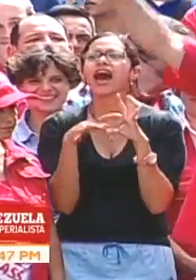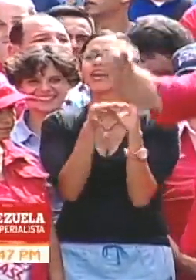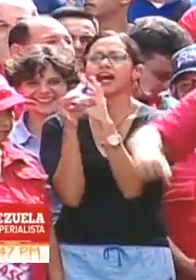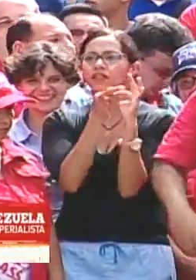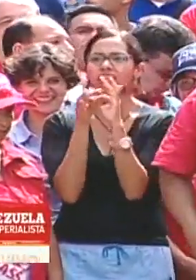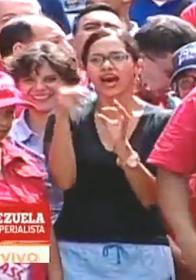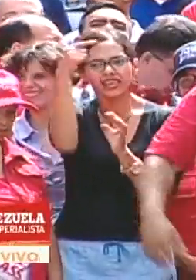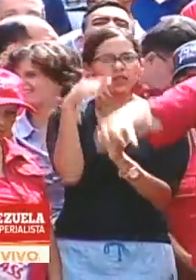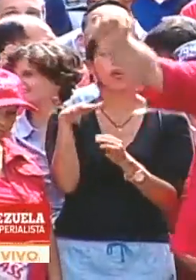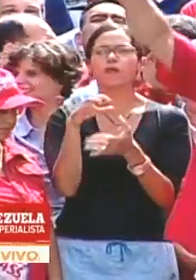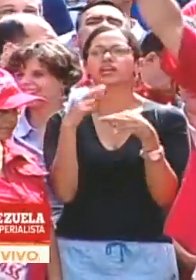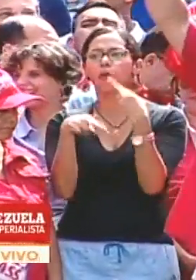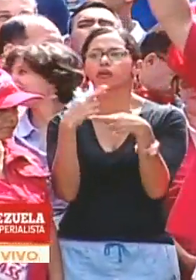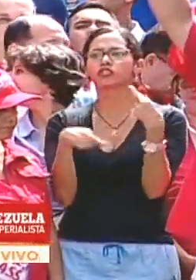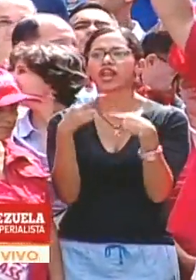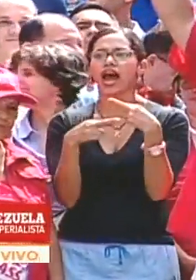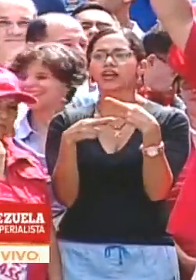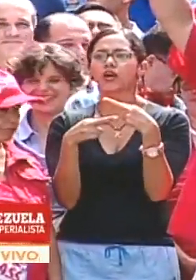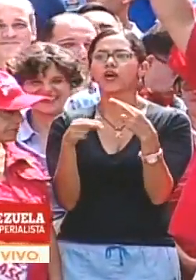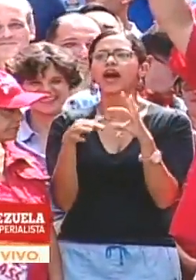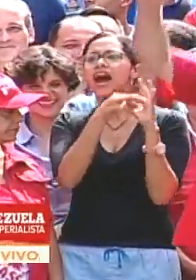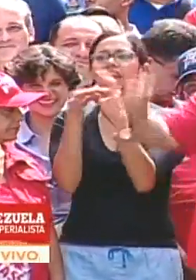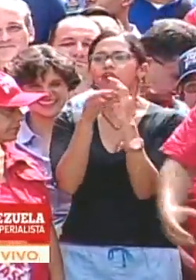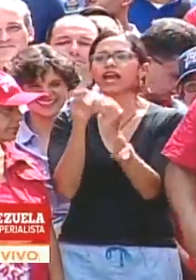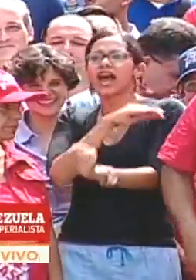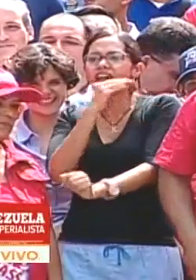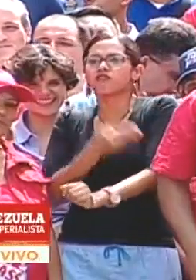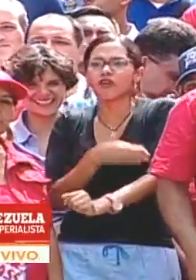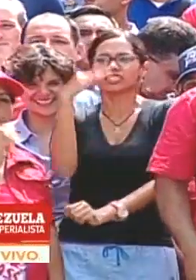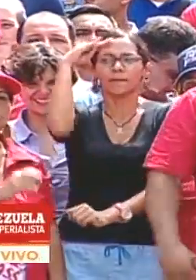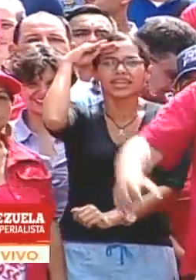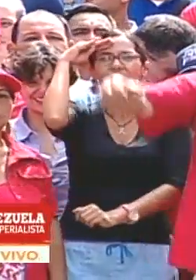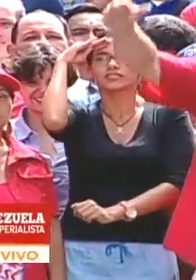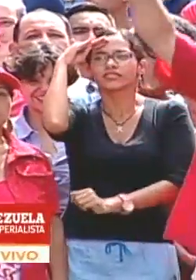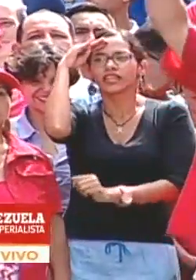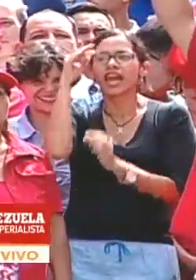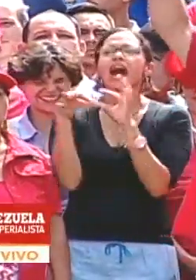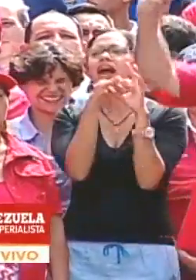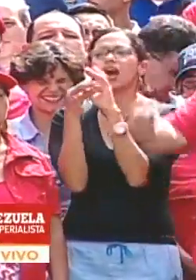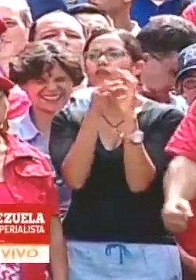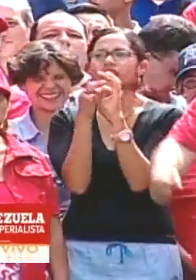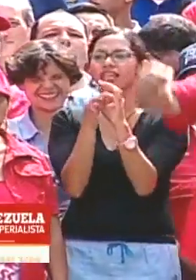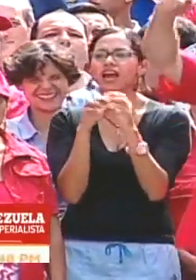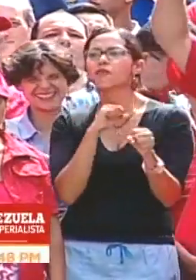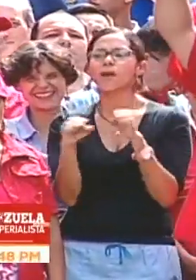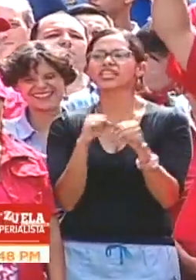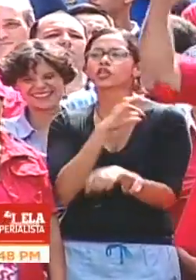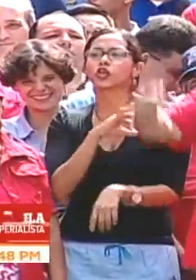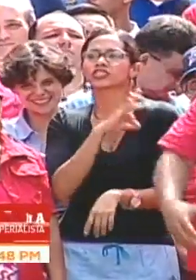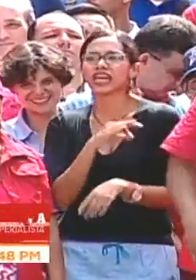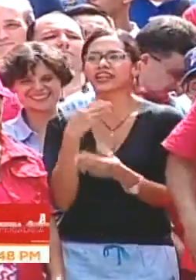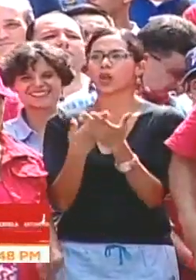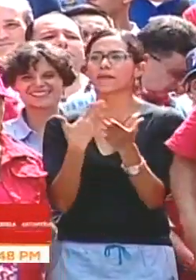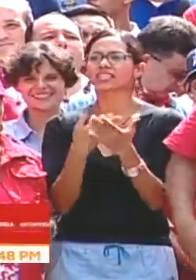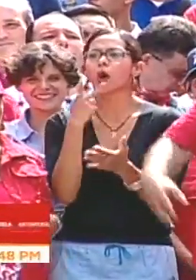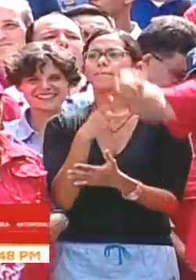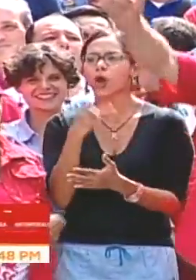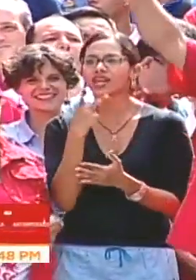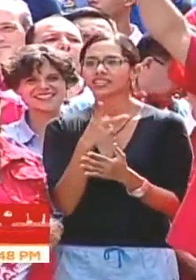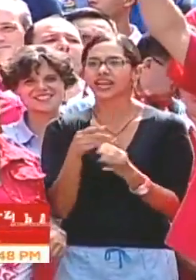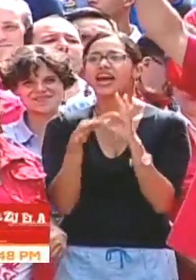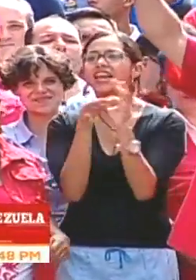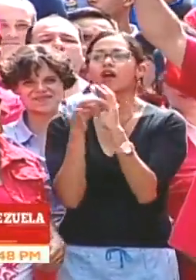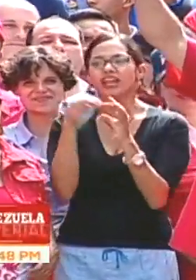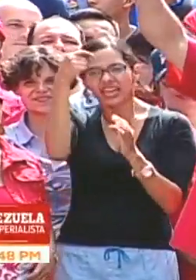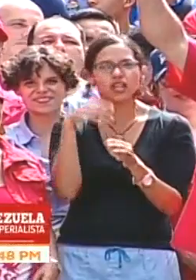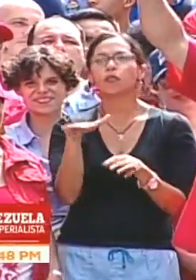pueblo revolucionario, a la unidad de la Fuerza Armada Nacional Bolivariana, a la unidad de los movimientos sociales y los partidos políticos, a